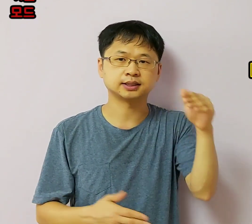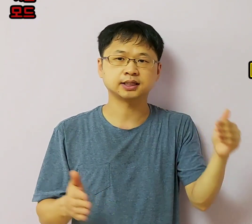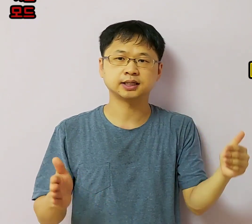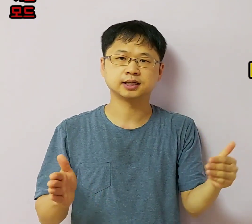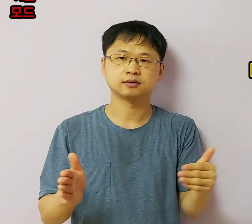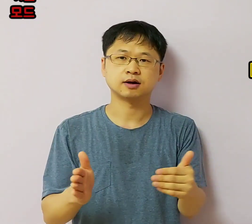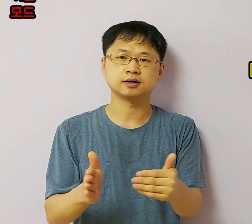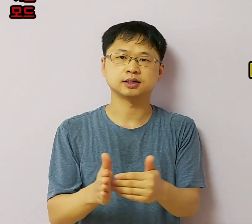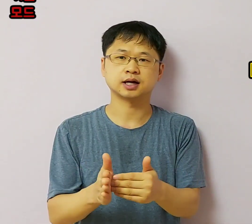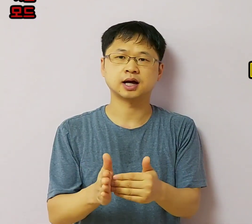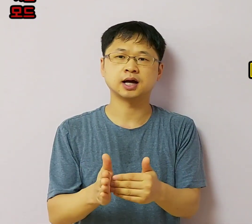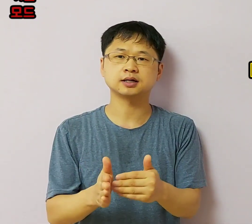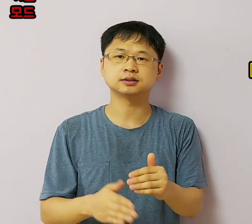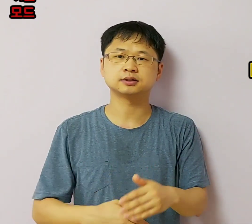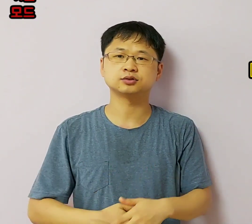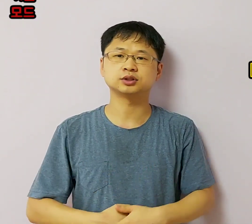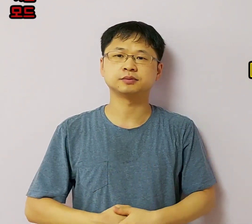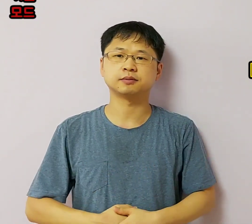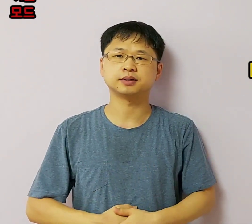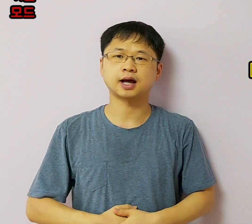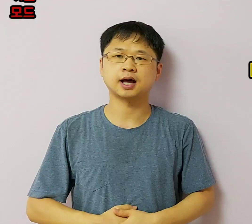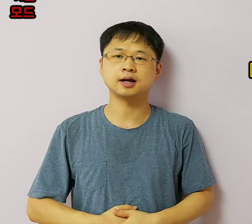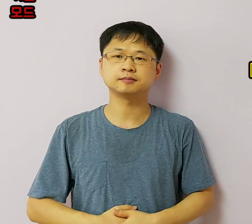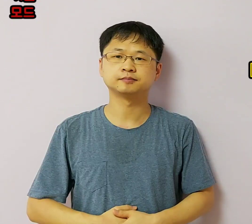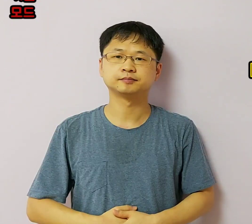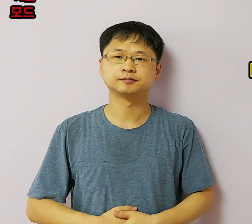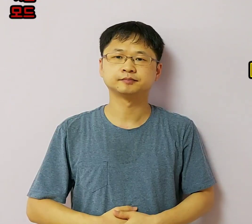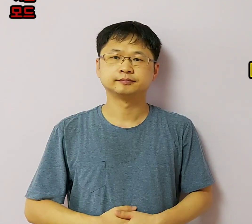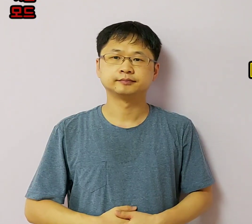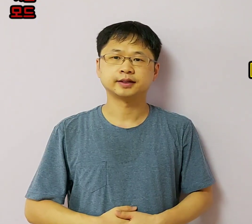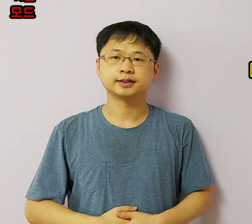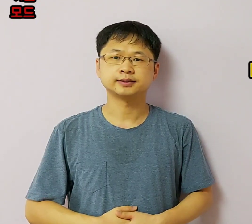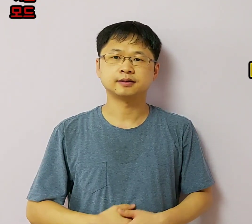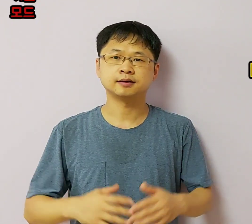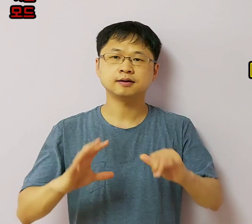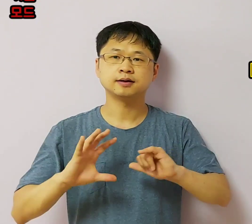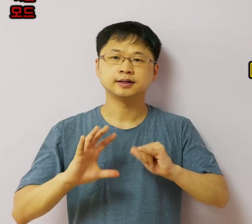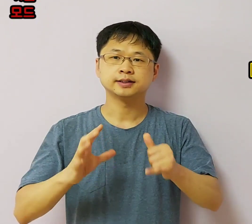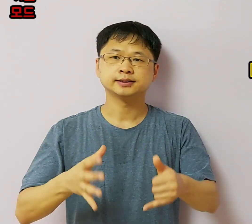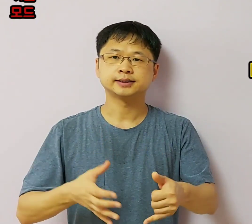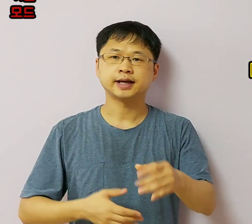바라봤지 과거니까 끝 써주시면 됩니다. 네, 그래서